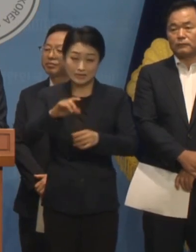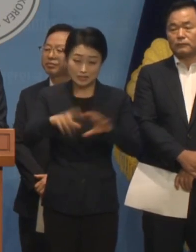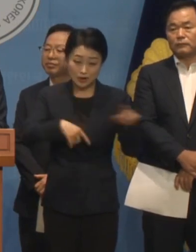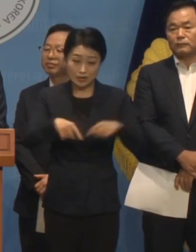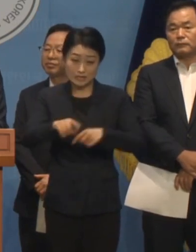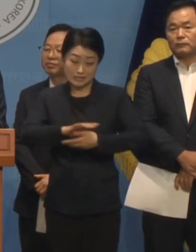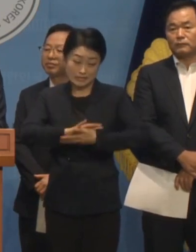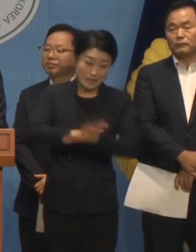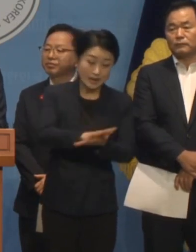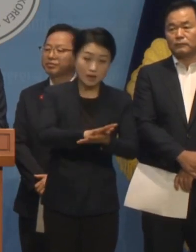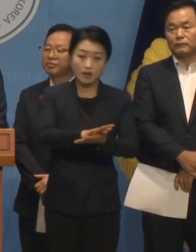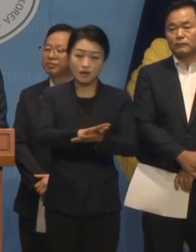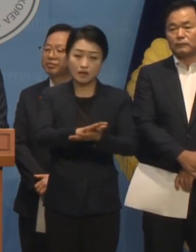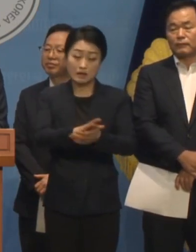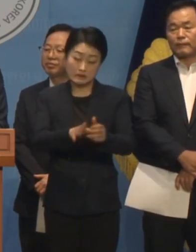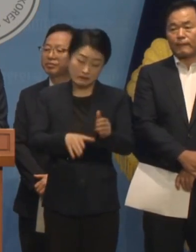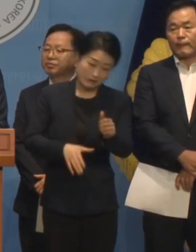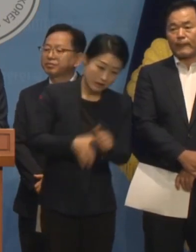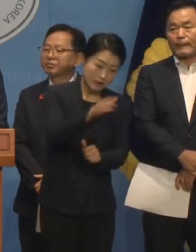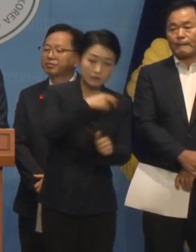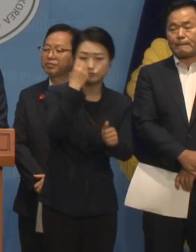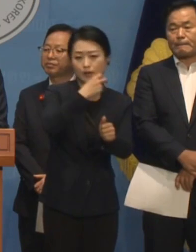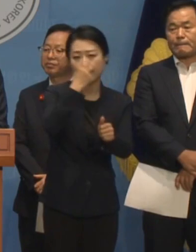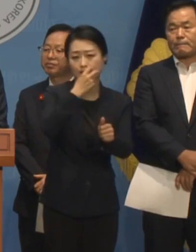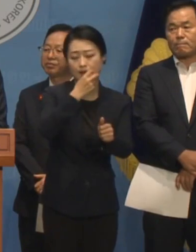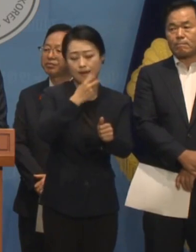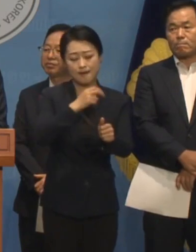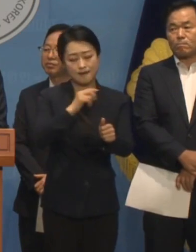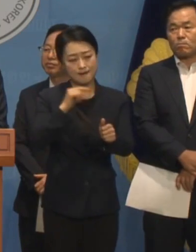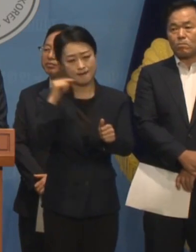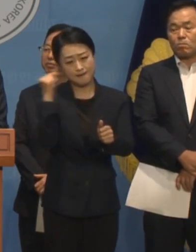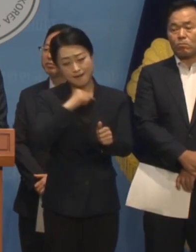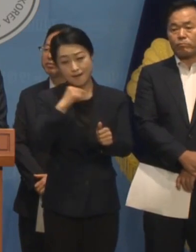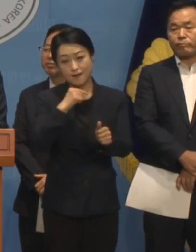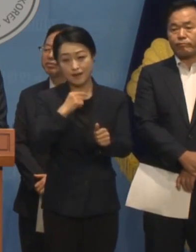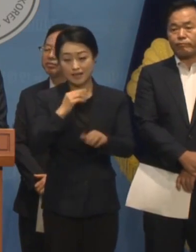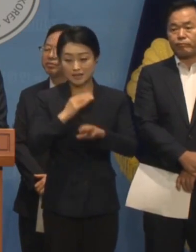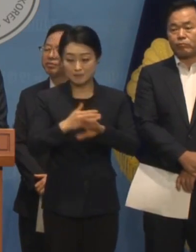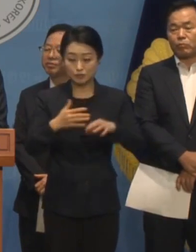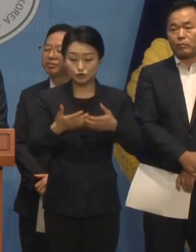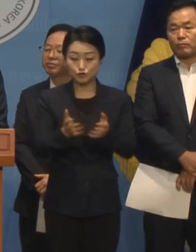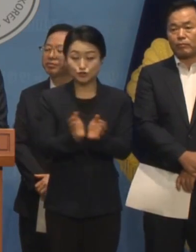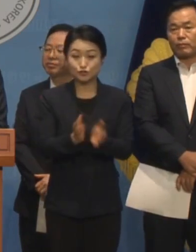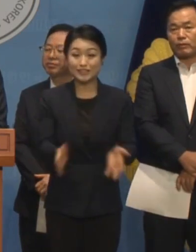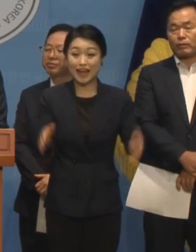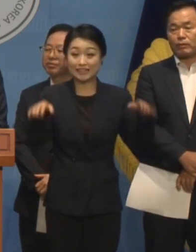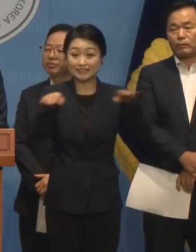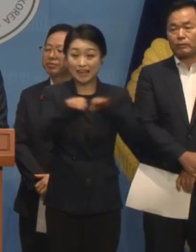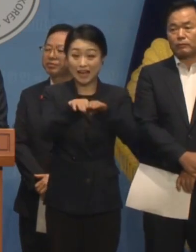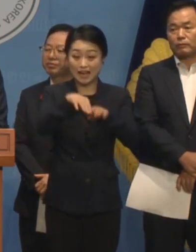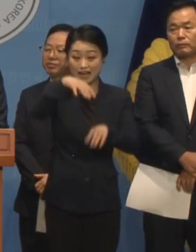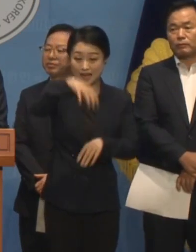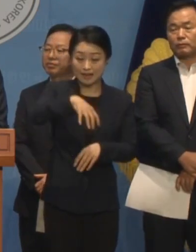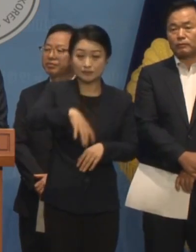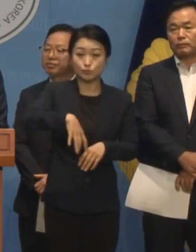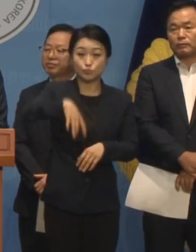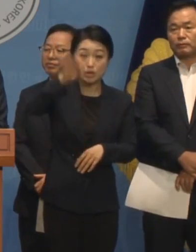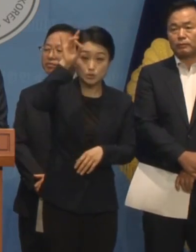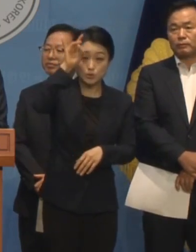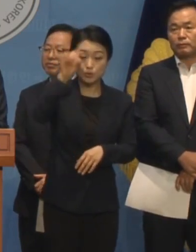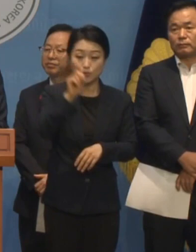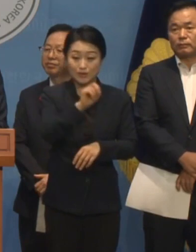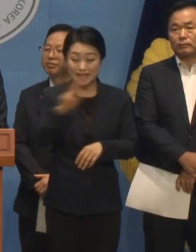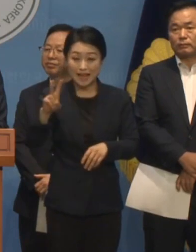수사를 가혹하게 했습니다. 기억합니다. 민주당사를 건국 이래 최초로 야당